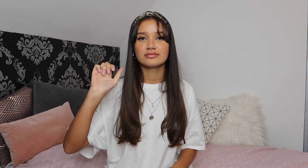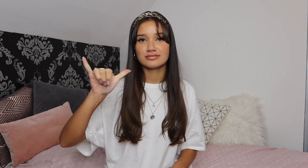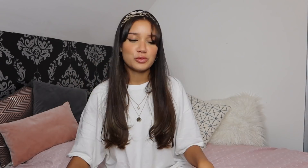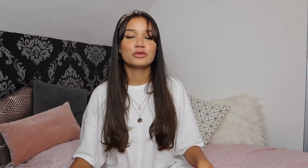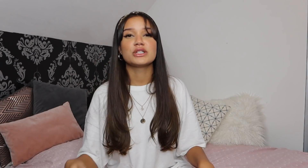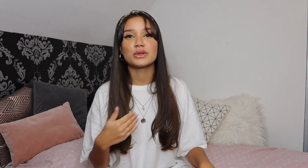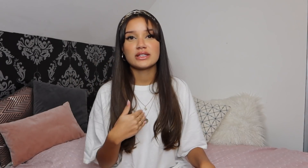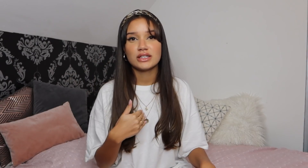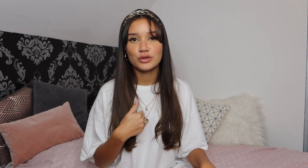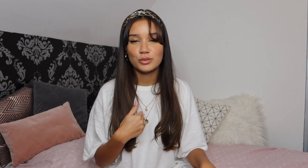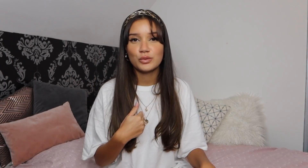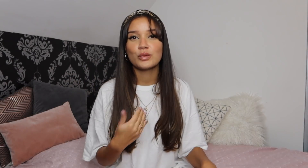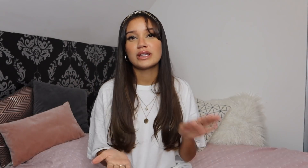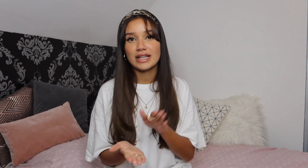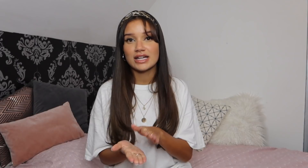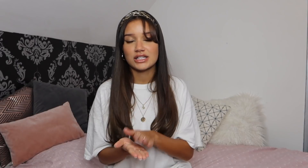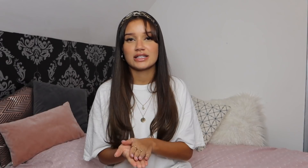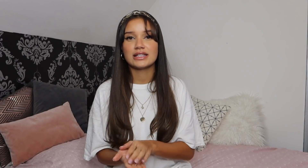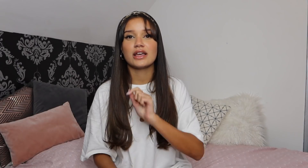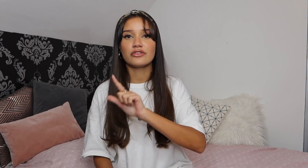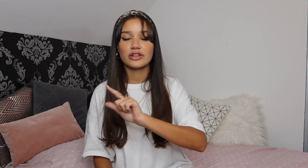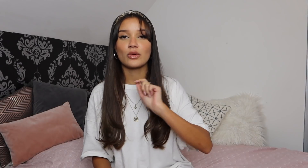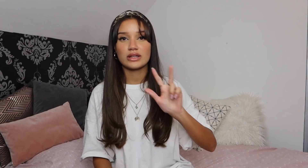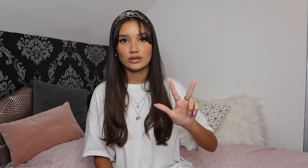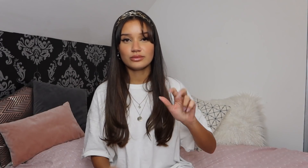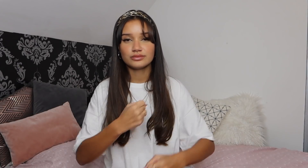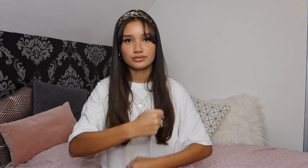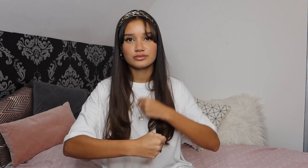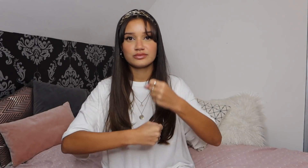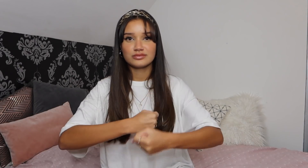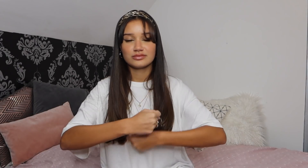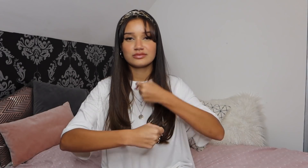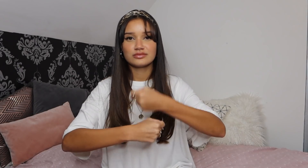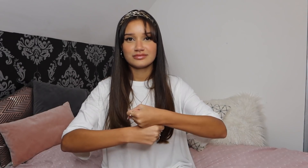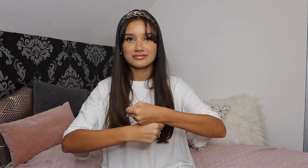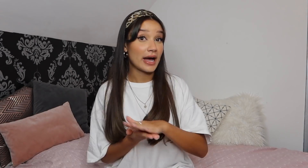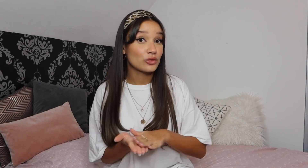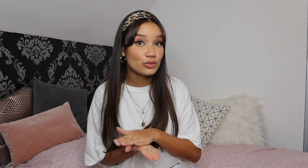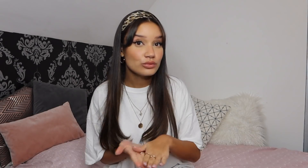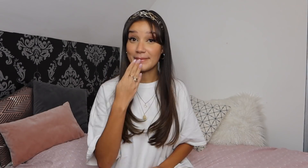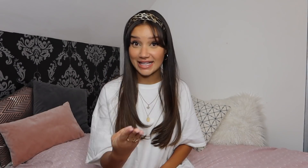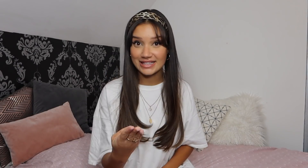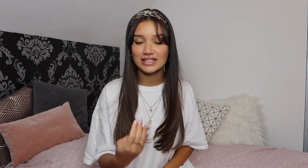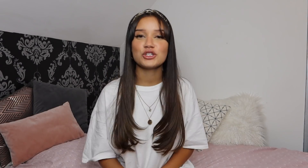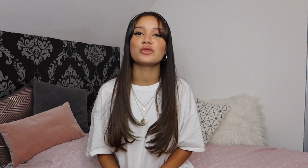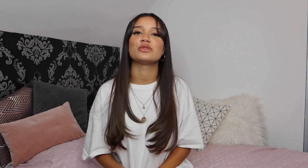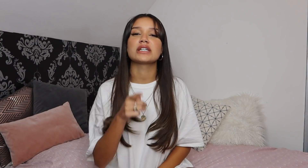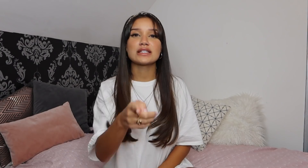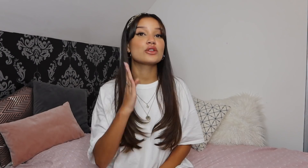Je peux vous dire aussi que mon âge c'est 23 ans. Pardon, merci, je peux vous dire est-ce que tu